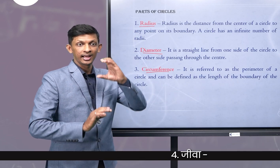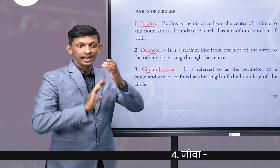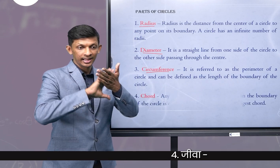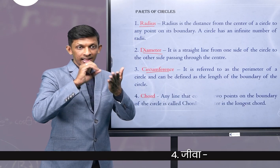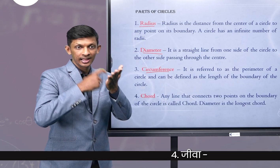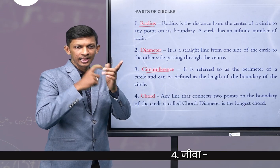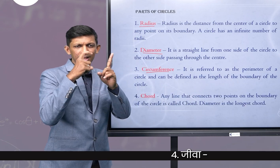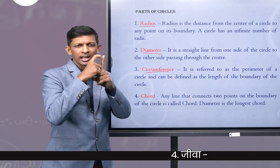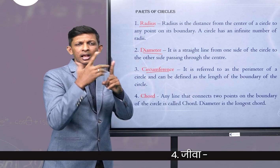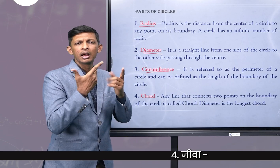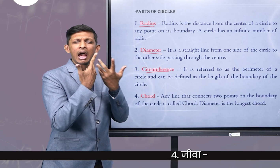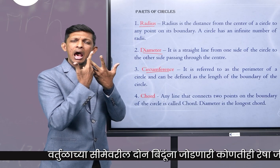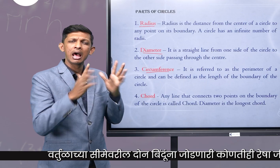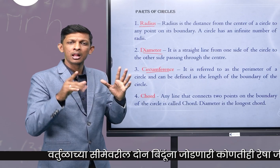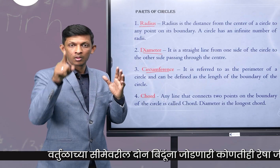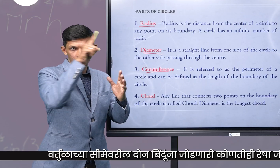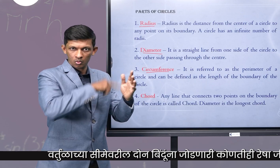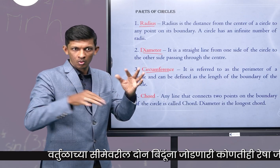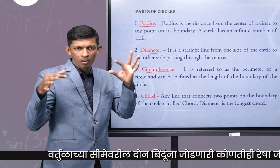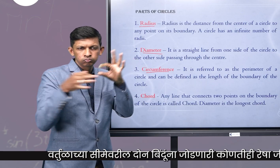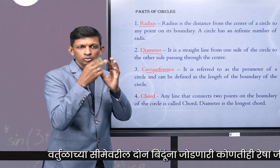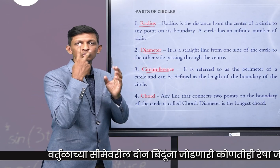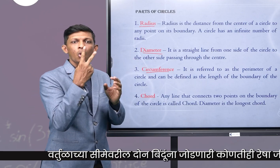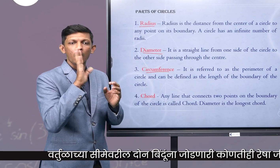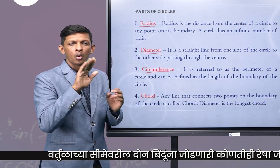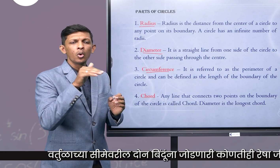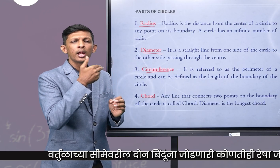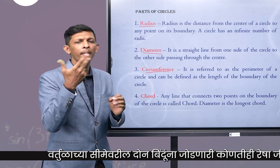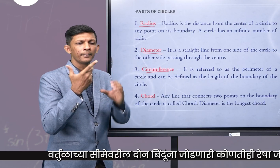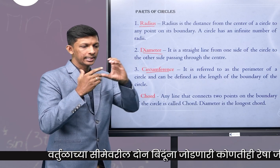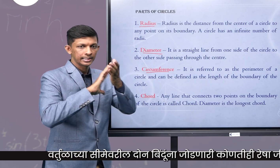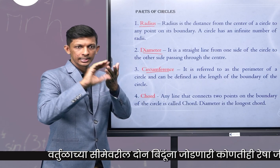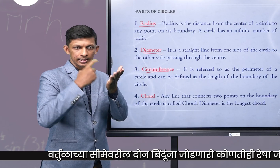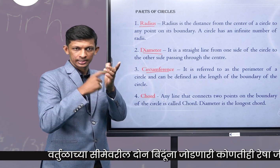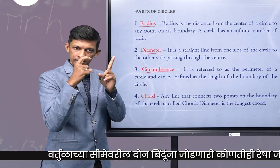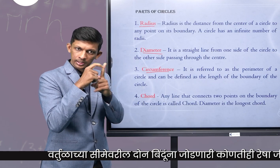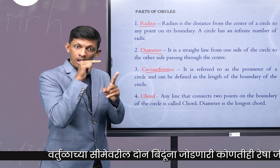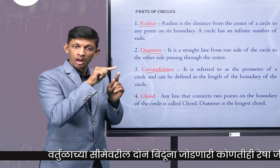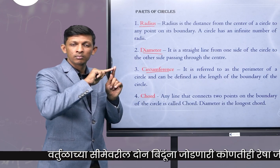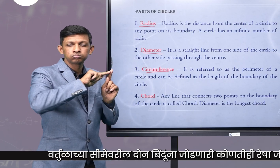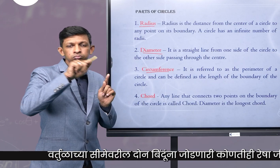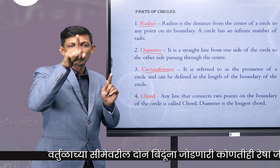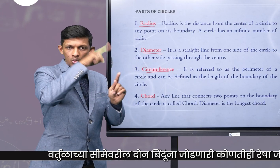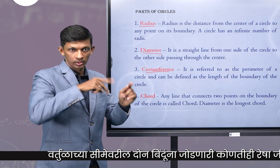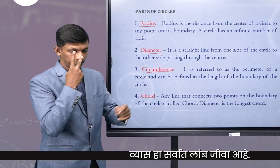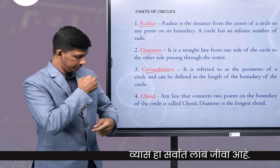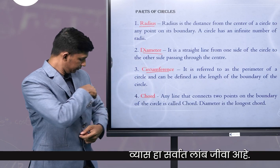4. जीवा. वर्तुळाच्या सीमेवरील 2 बाजूंना जोडणारी कोणतीही रेषा जीवा म्हणतात. व्यास